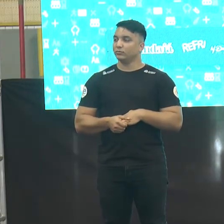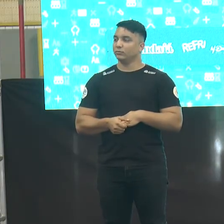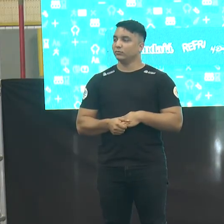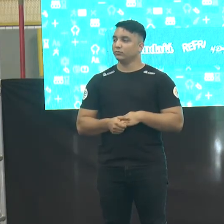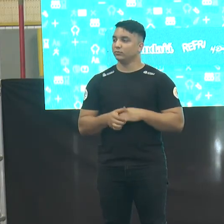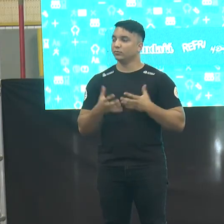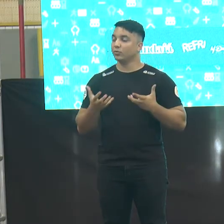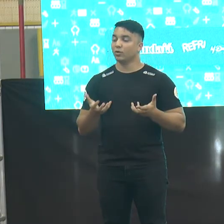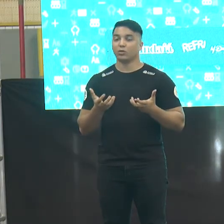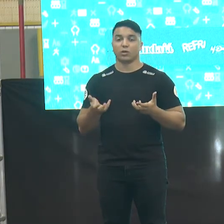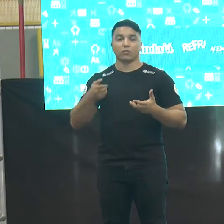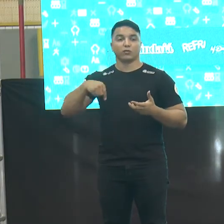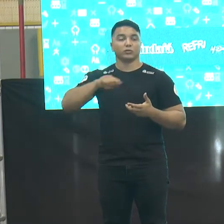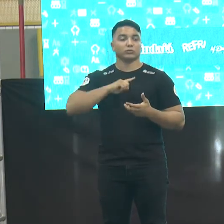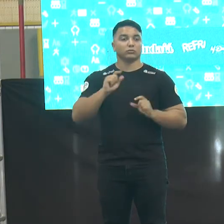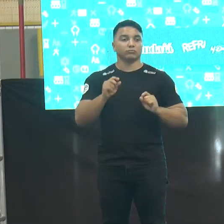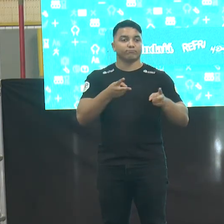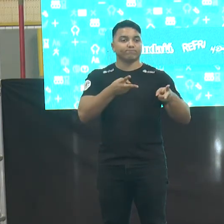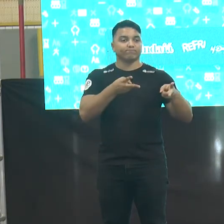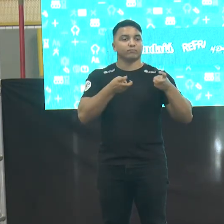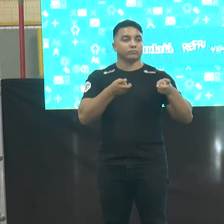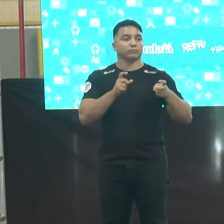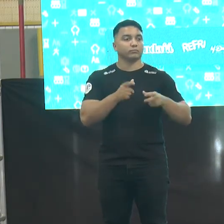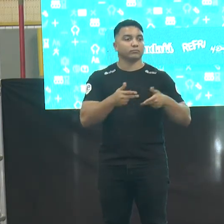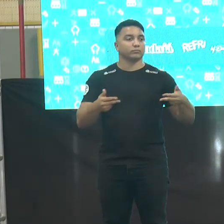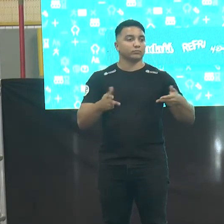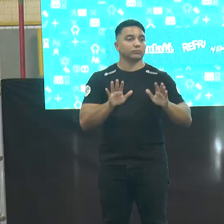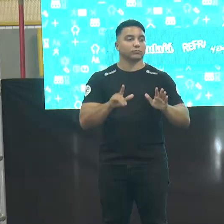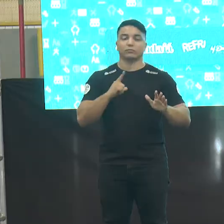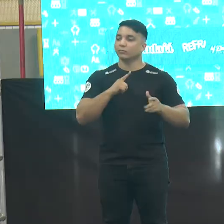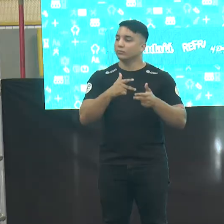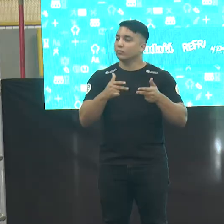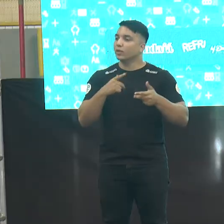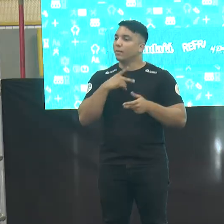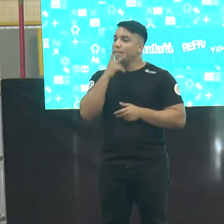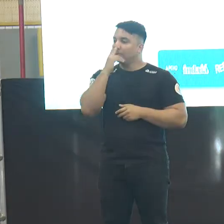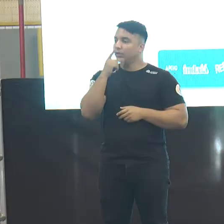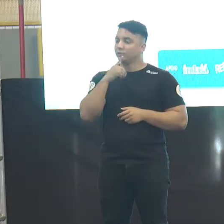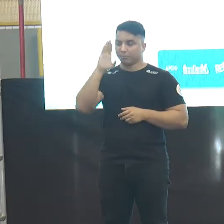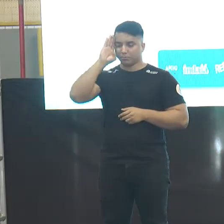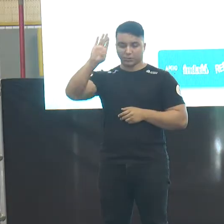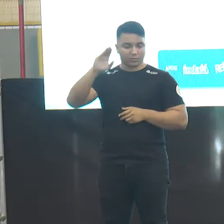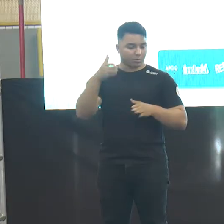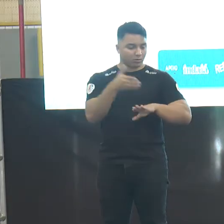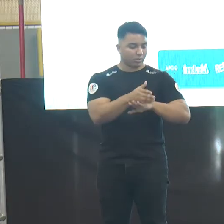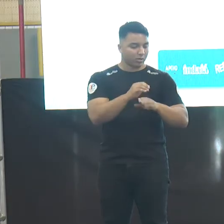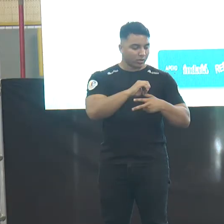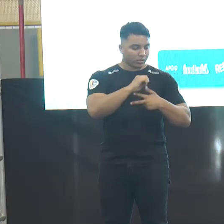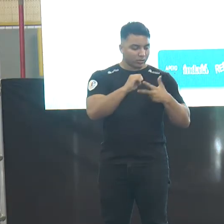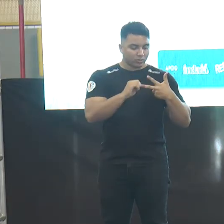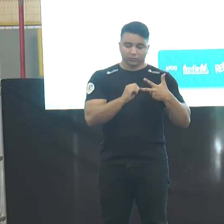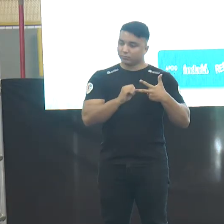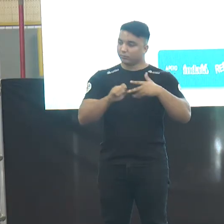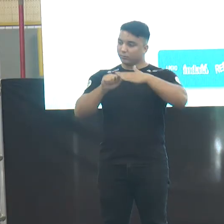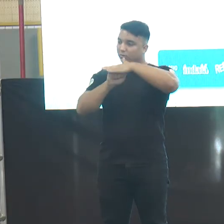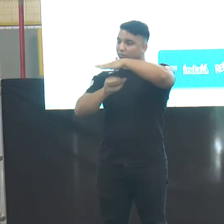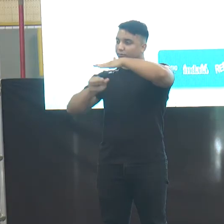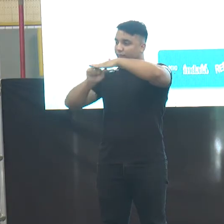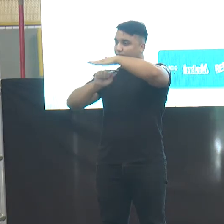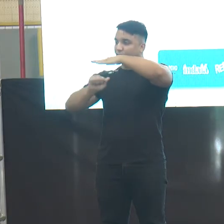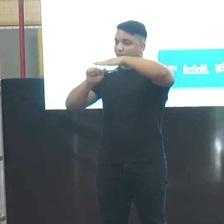Eu queria que vocês percebessem que uma das partes que mais cai no Enem é isso que a gente vai ver aqui